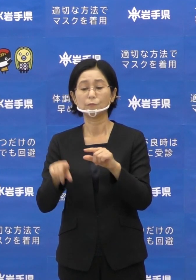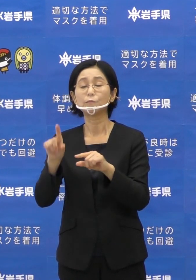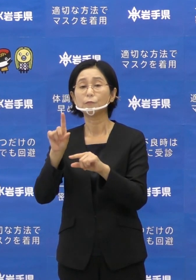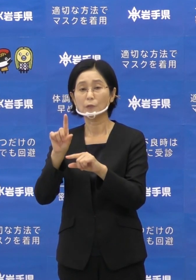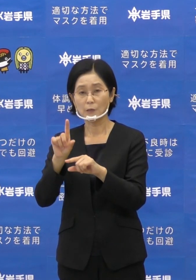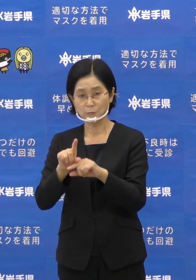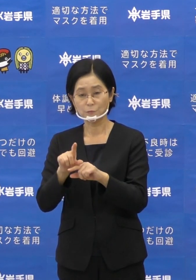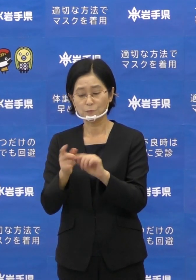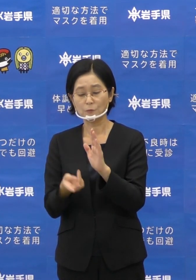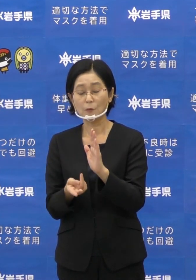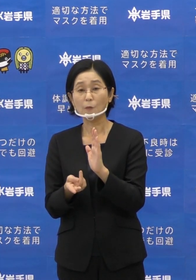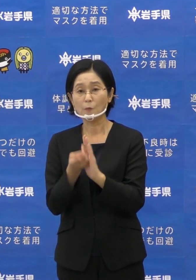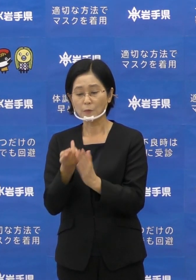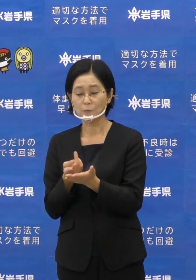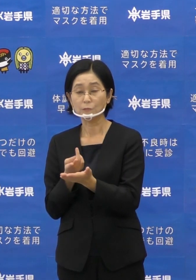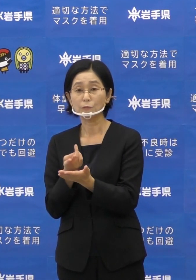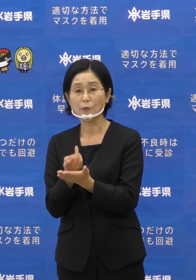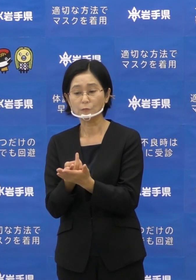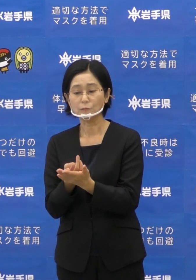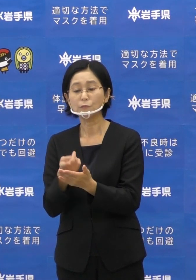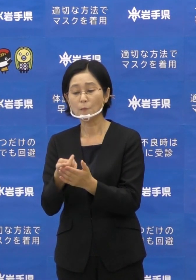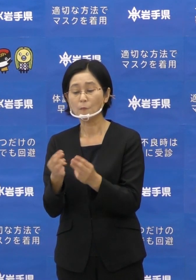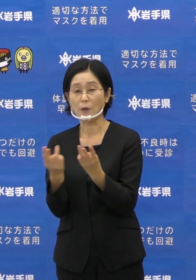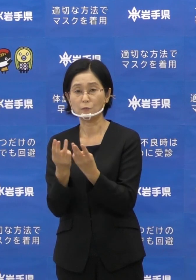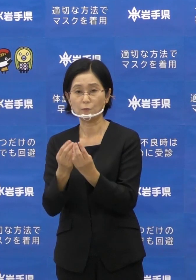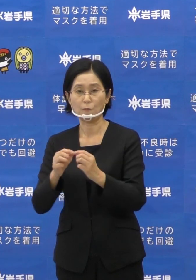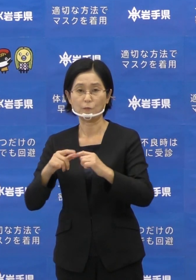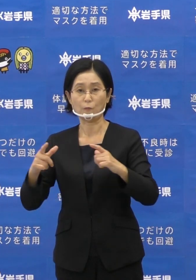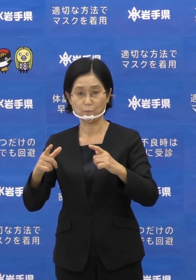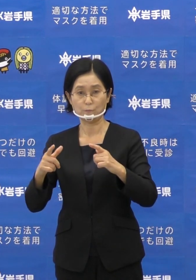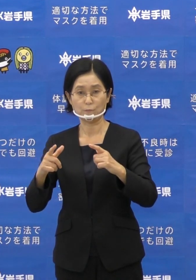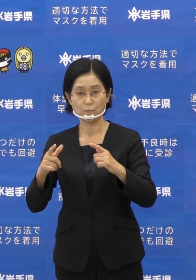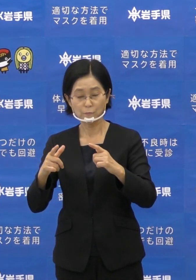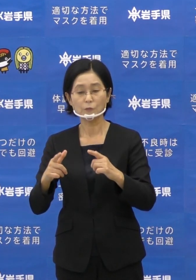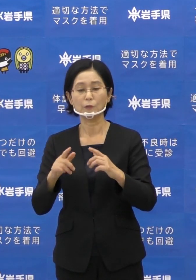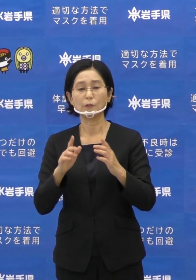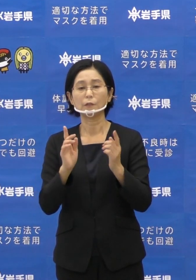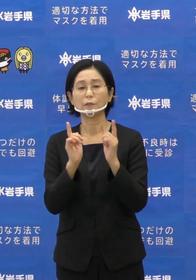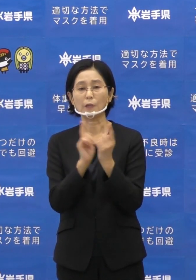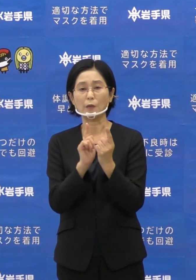療養施設の追加という対応をこう発表したところです。